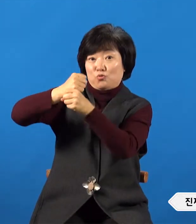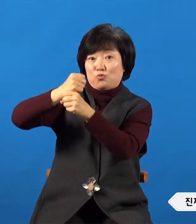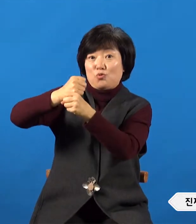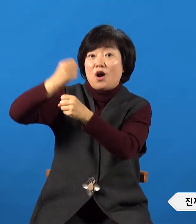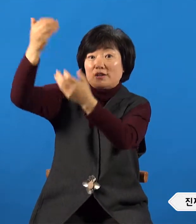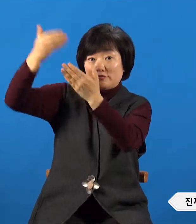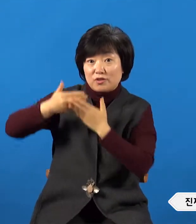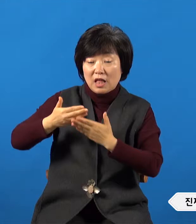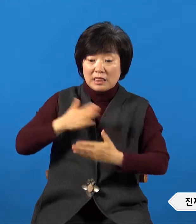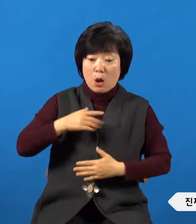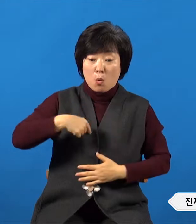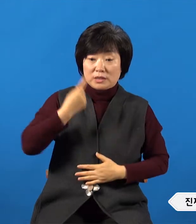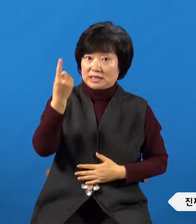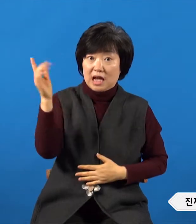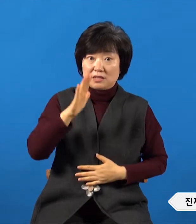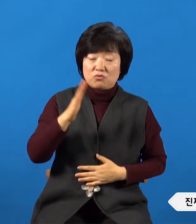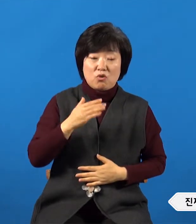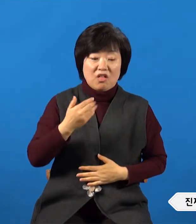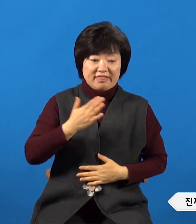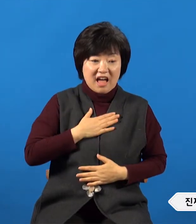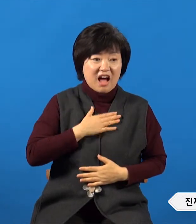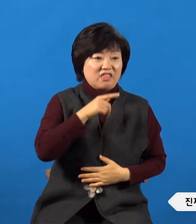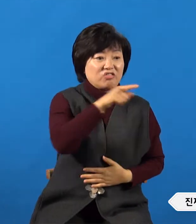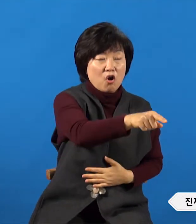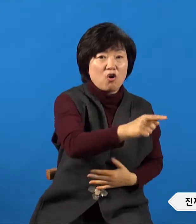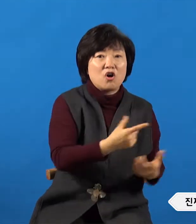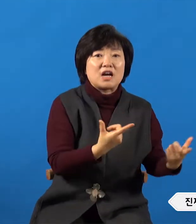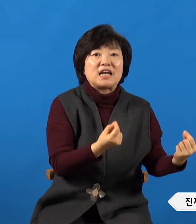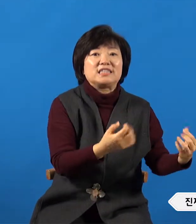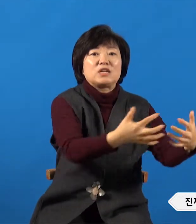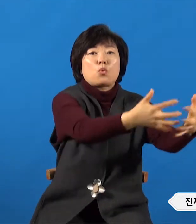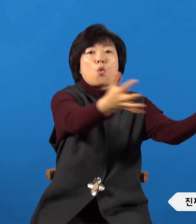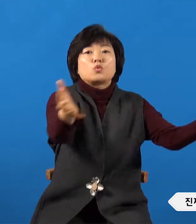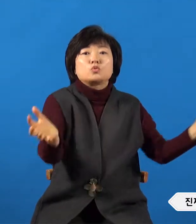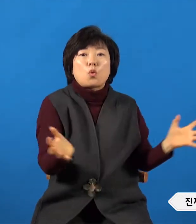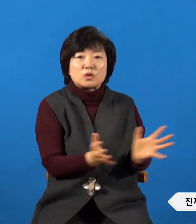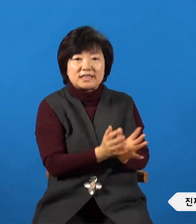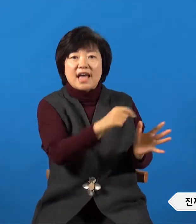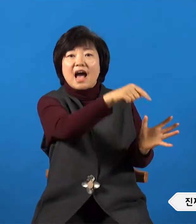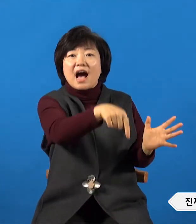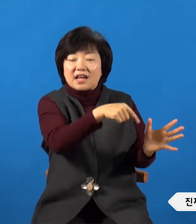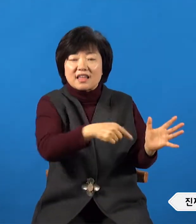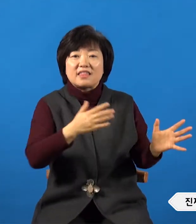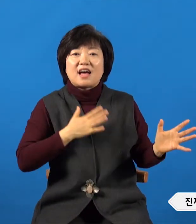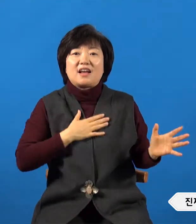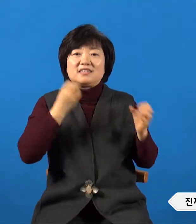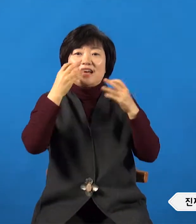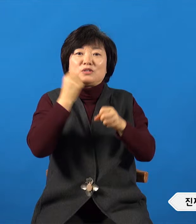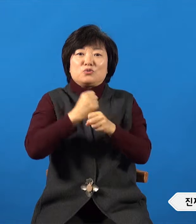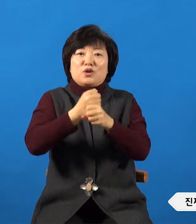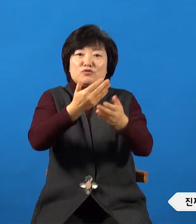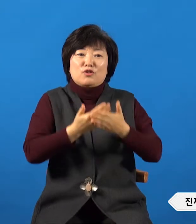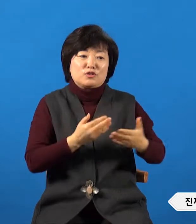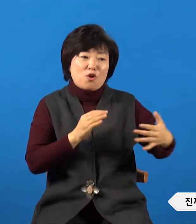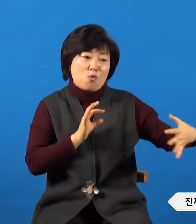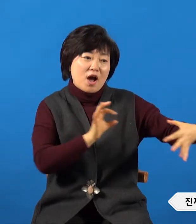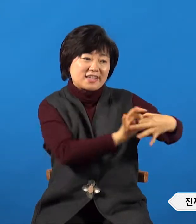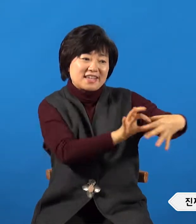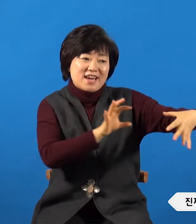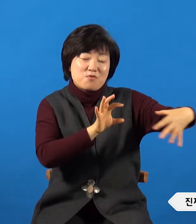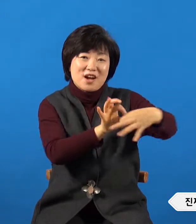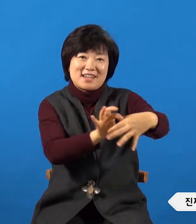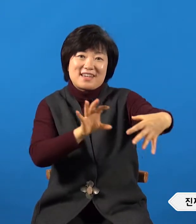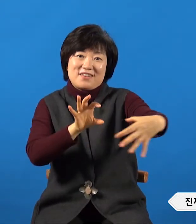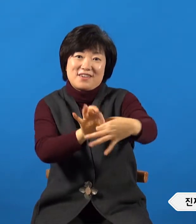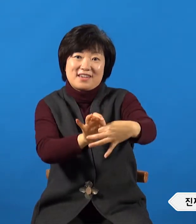공동체로 창조하셨습니다. 너와 나 우리로 창조하셨습니다. 관계의 하나님께서 믿음의 모습을 말씀하실